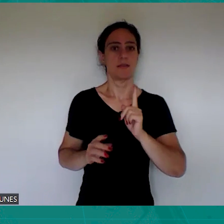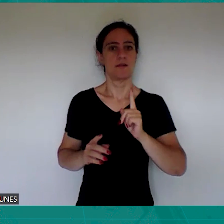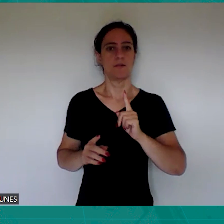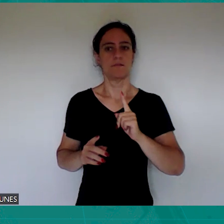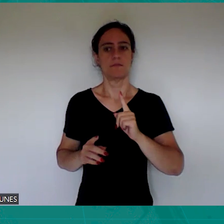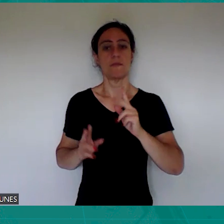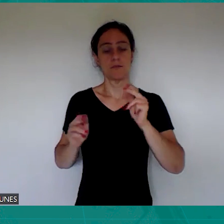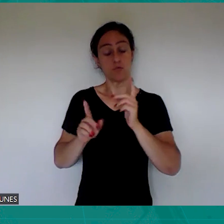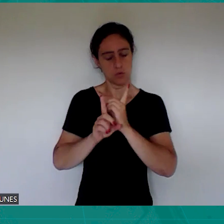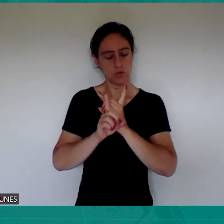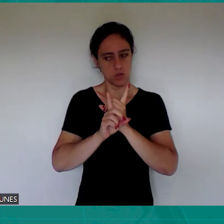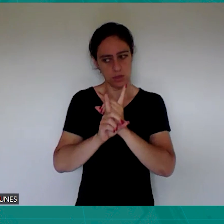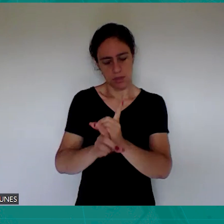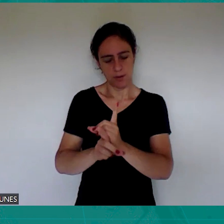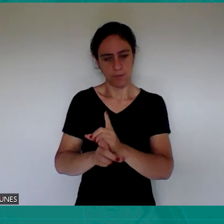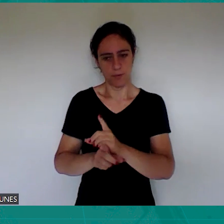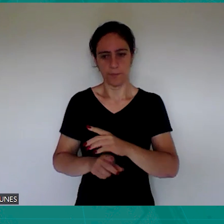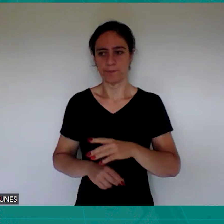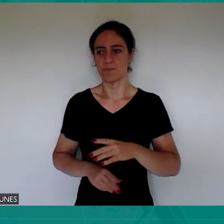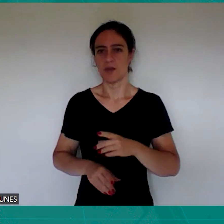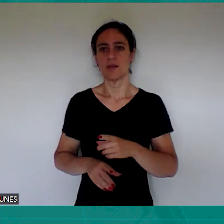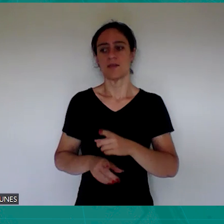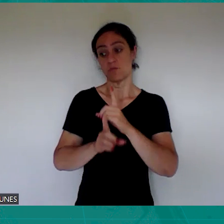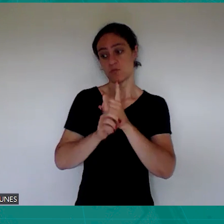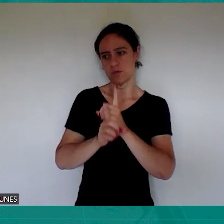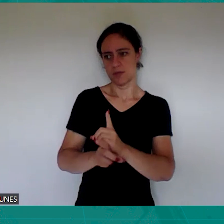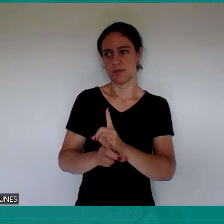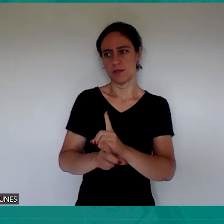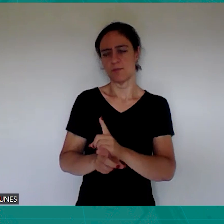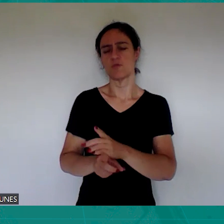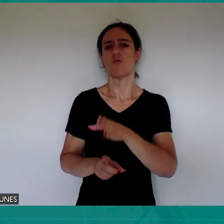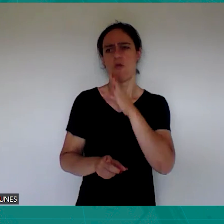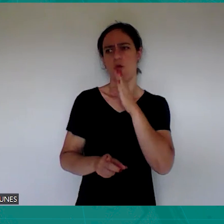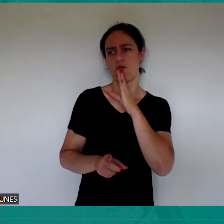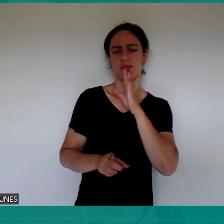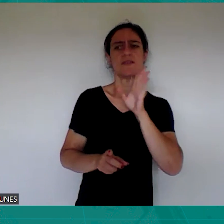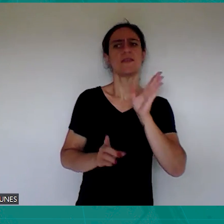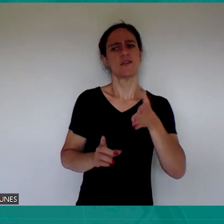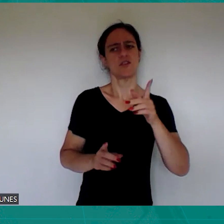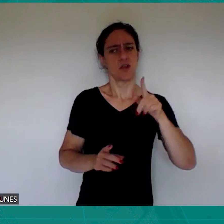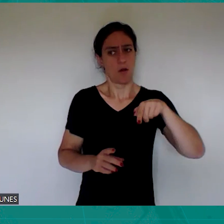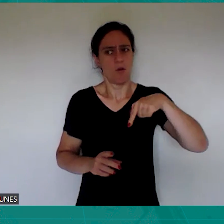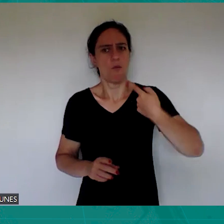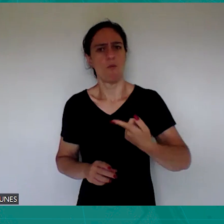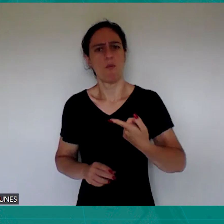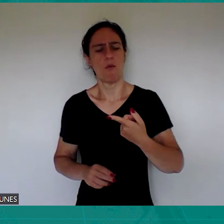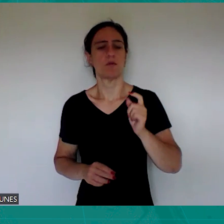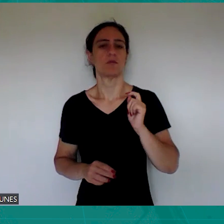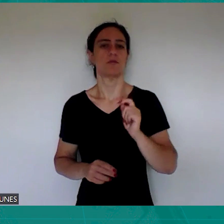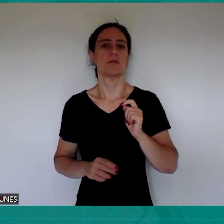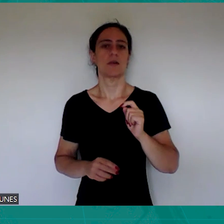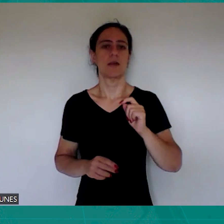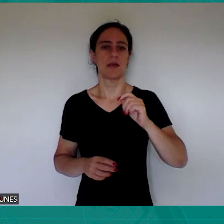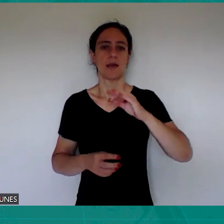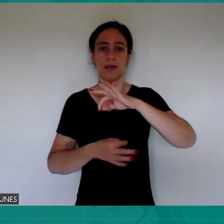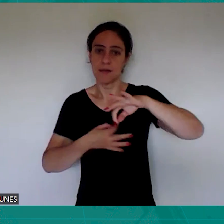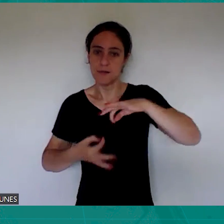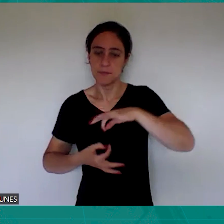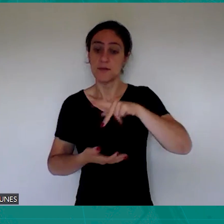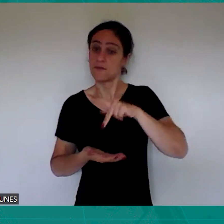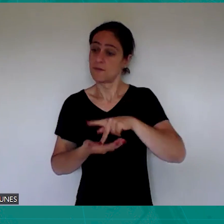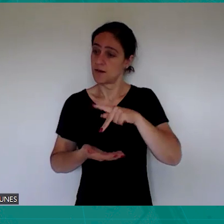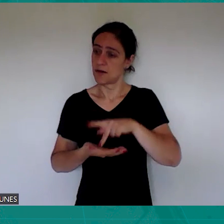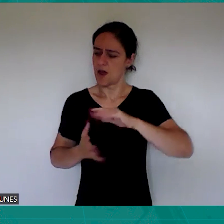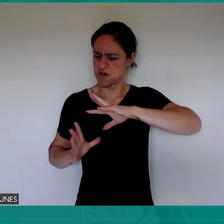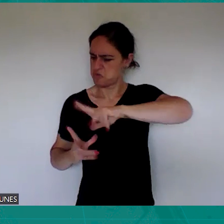Discípulos, esse outro Consolador não é estranho a vocês. Esse outro Consolador, né, é o Espírito da verdade, que o mundo não